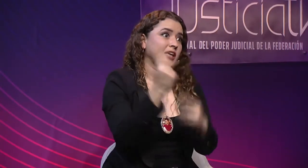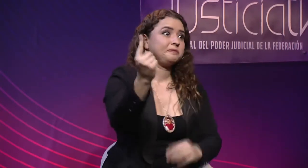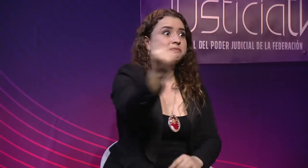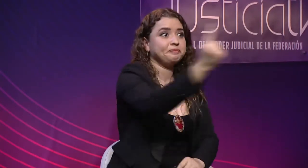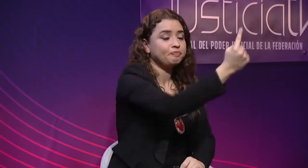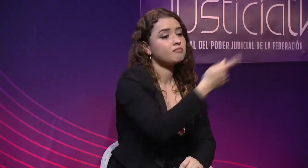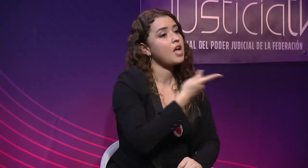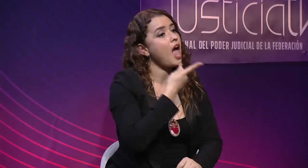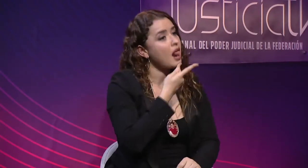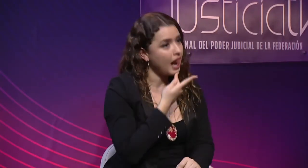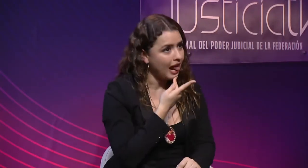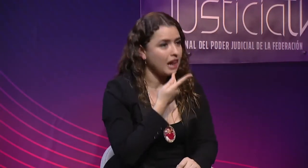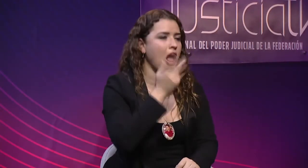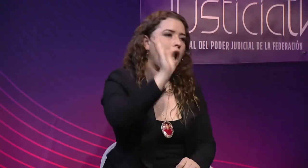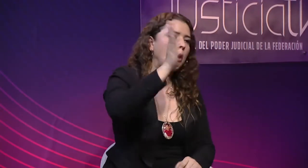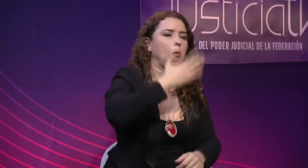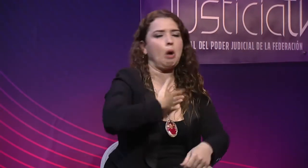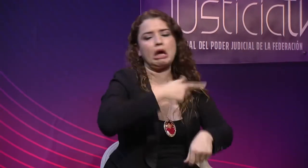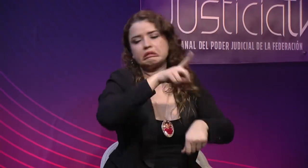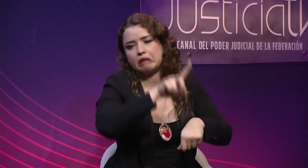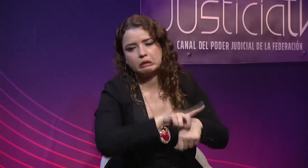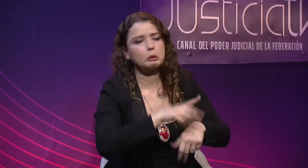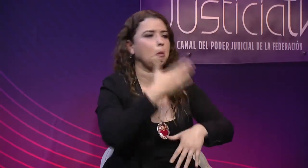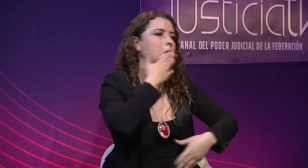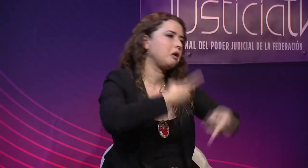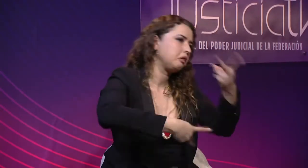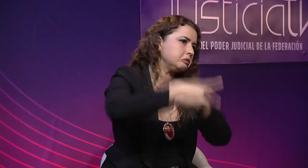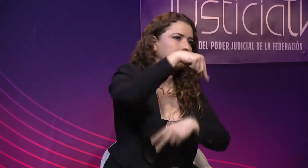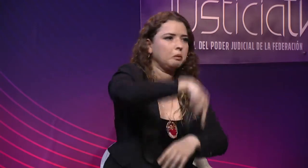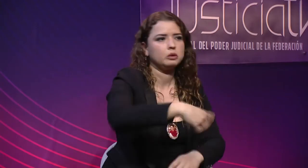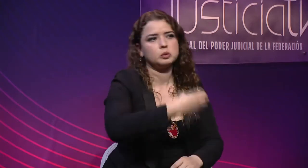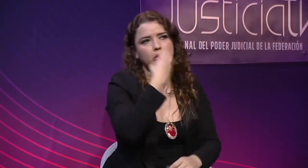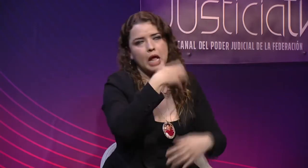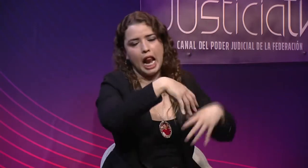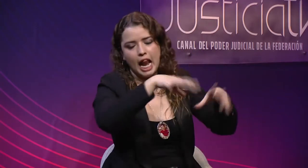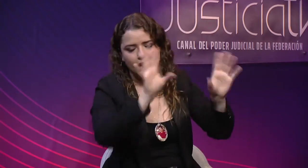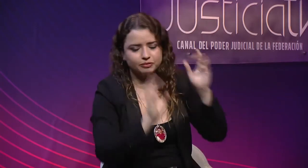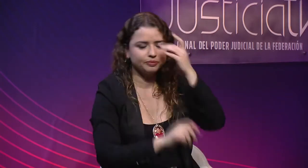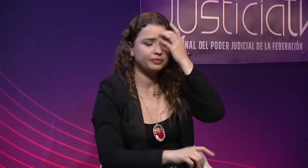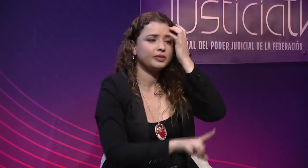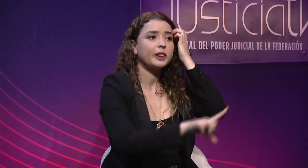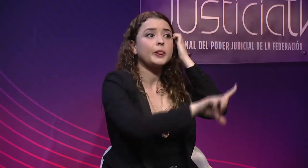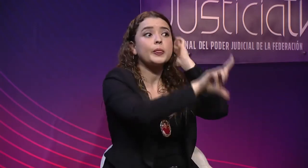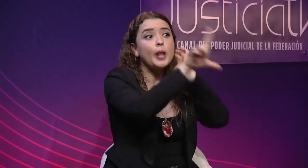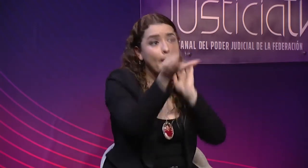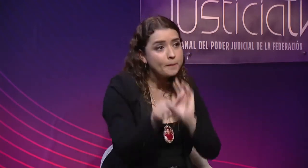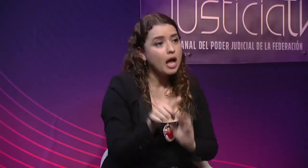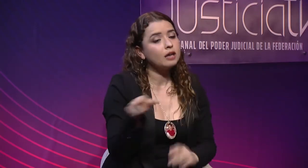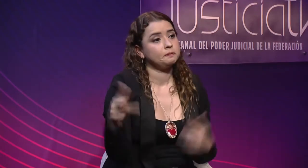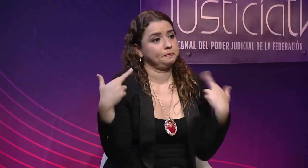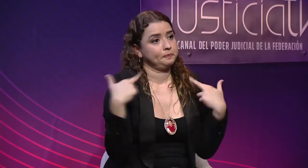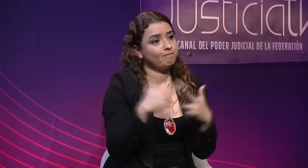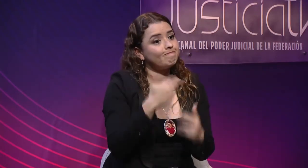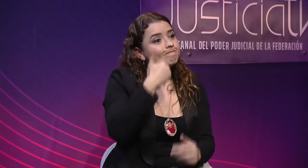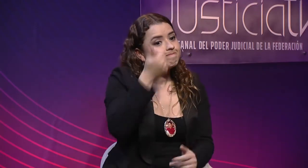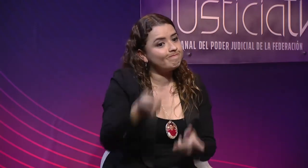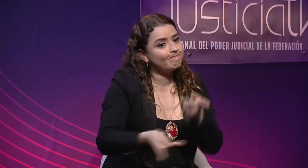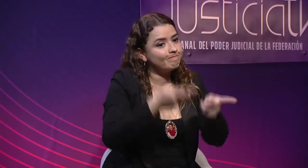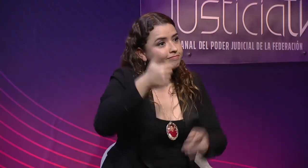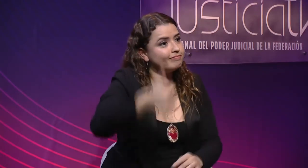cuando llegó el primer maestro empezó a hablar. Buenos días, bienvenidos, no sé, cualquier cosa. Y